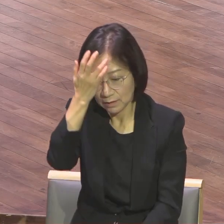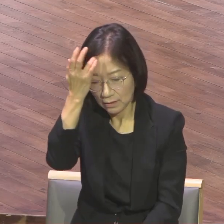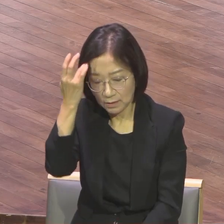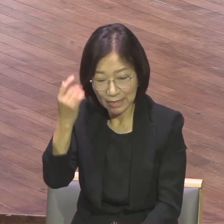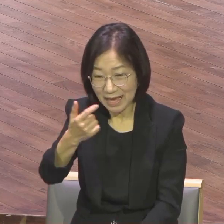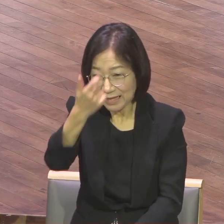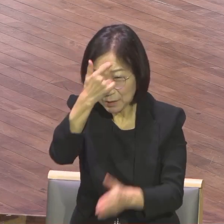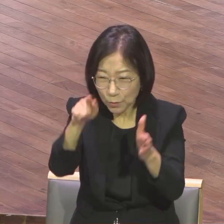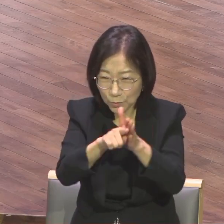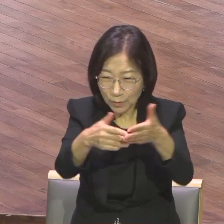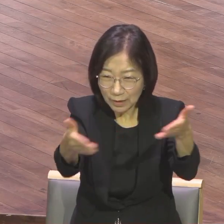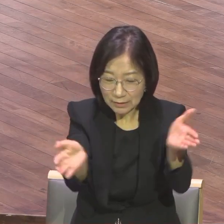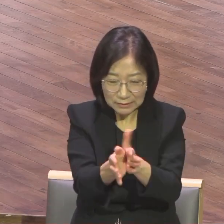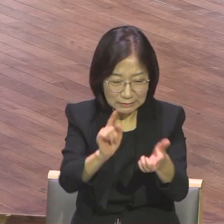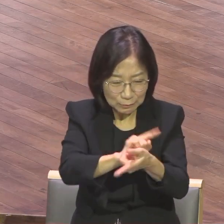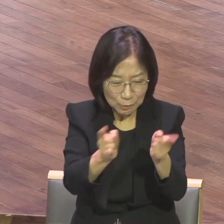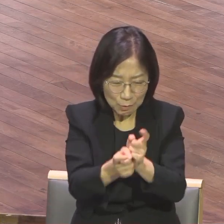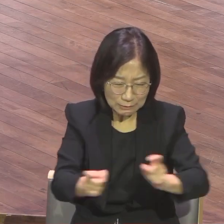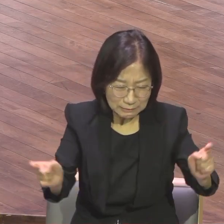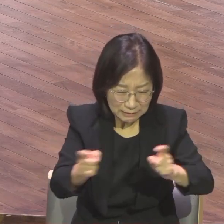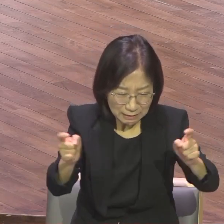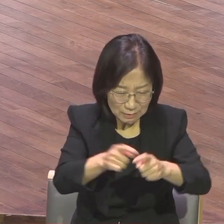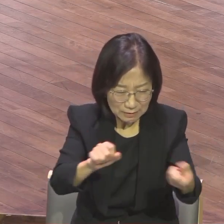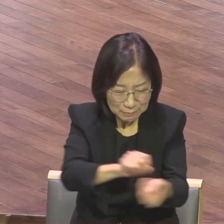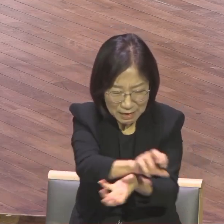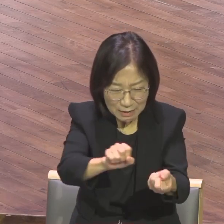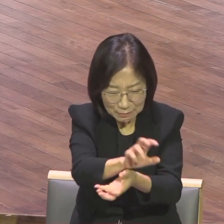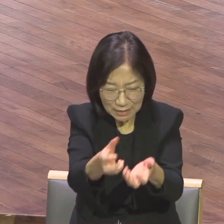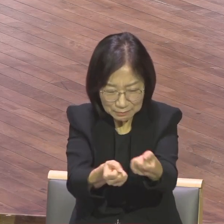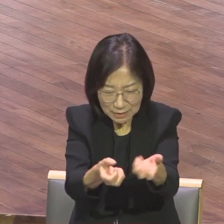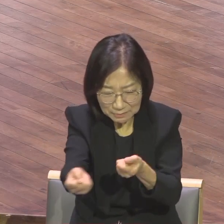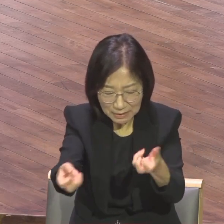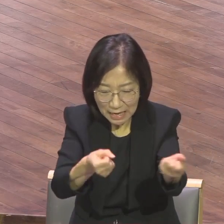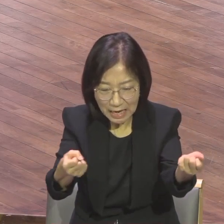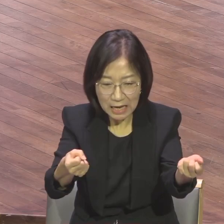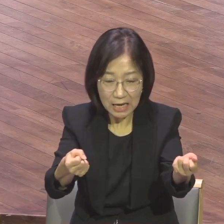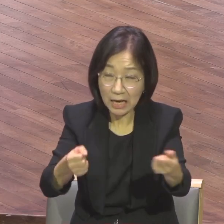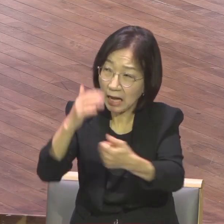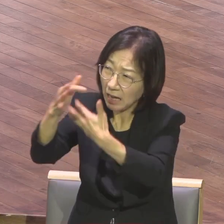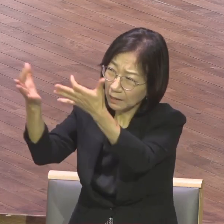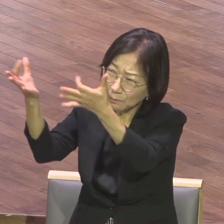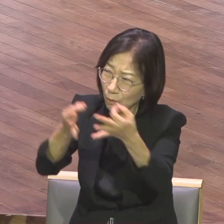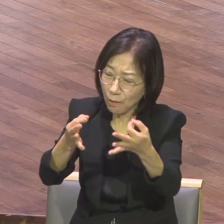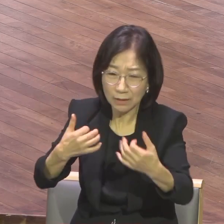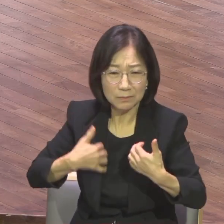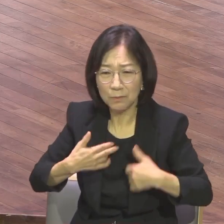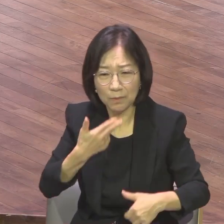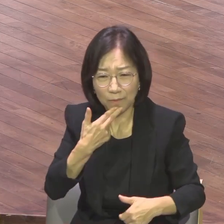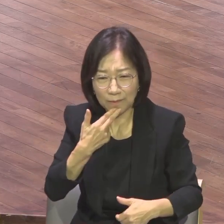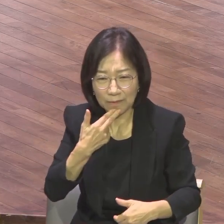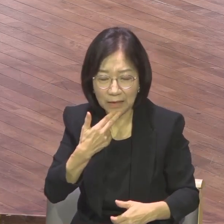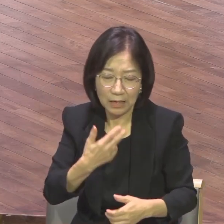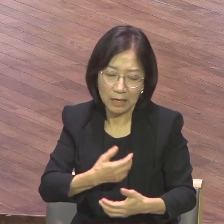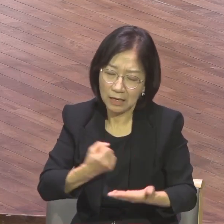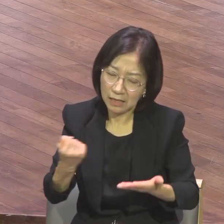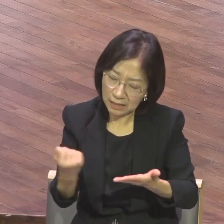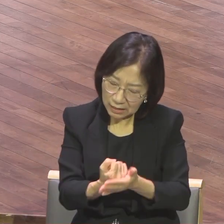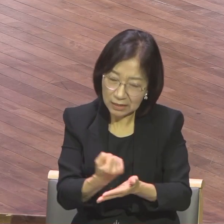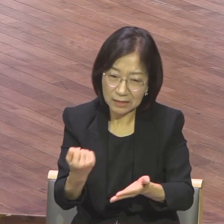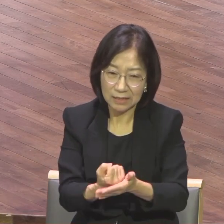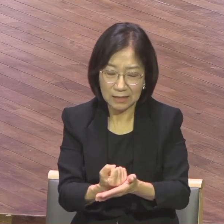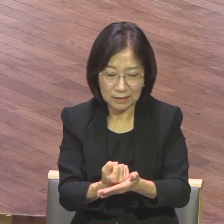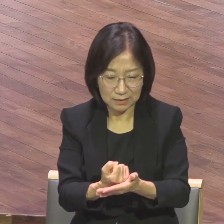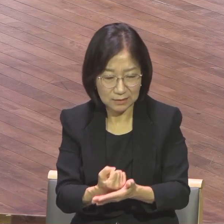서로 싸워, 서로 분쟁하고. 정말 안타깝지요. 제대로 그